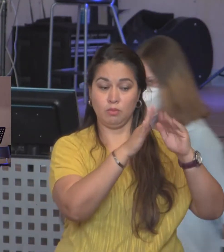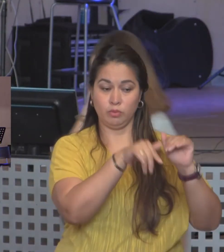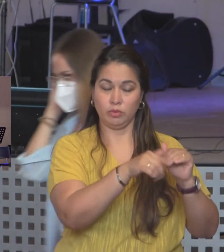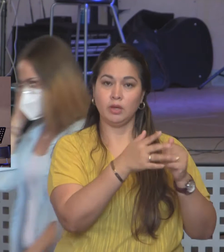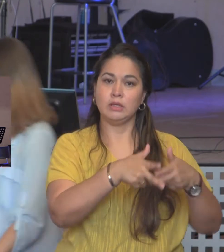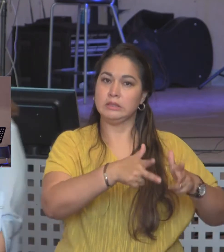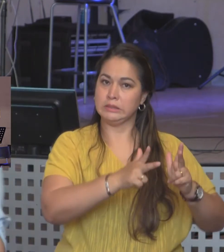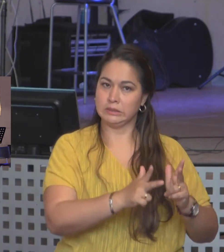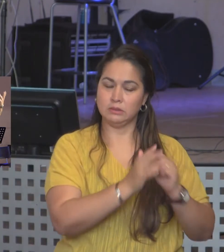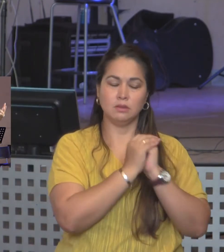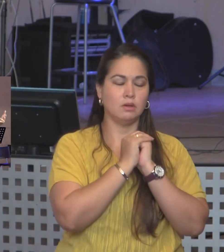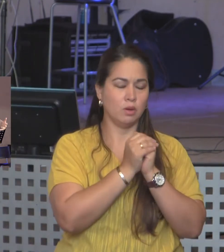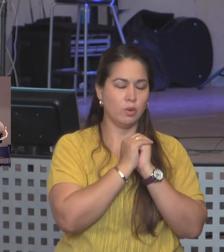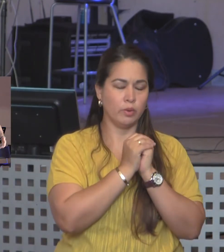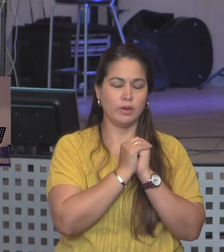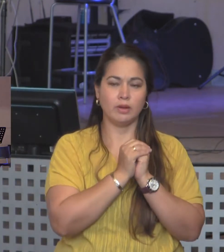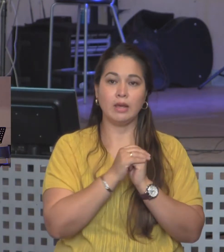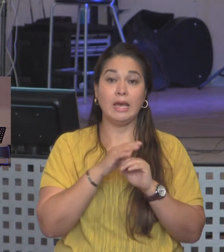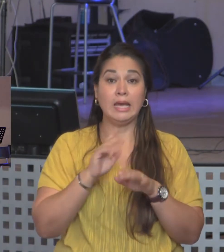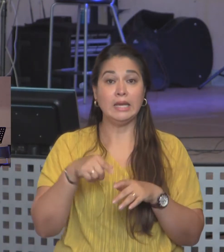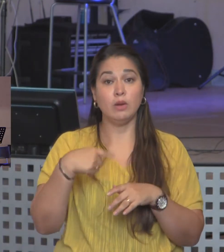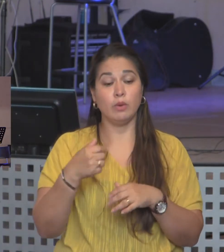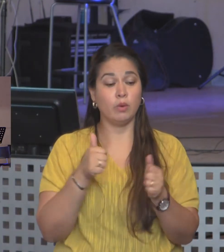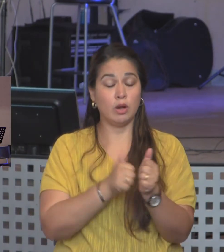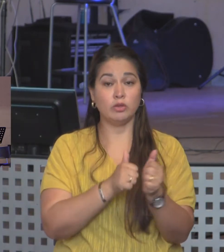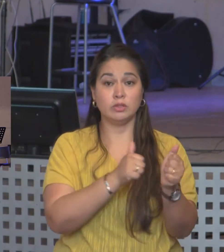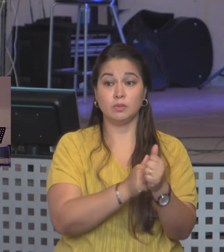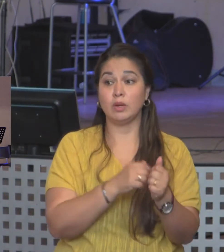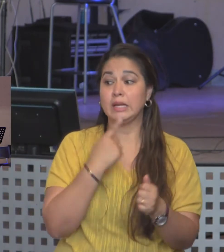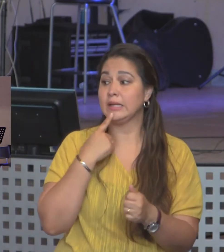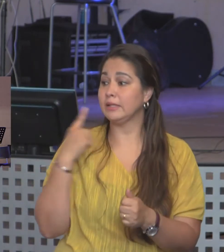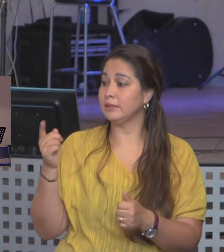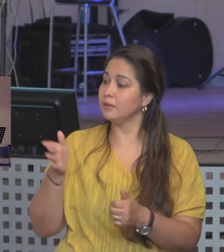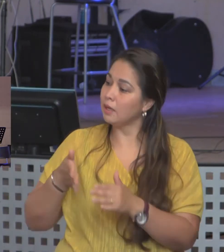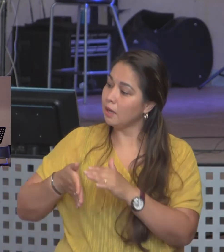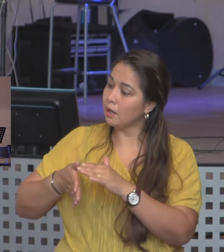discípulos al otro lado del mar de Galilea.